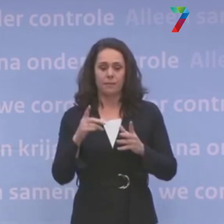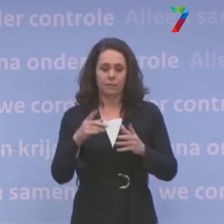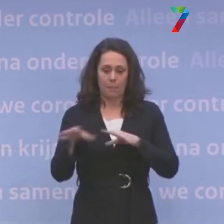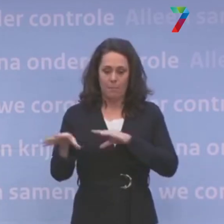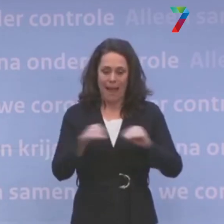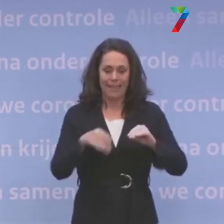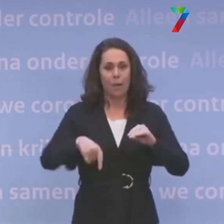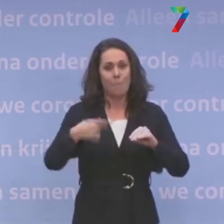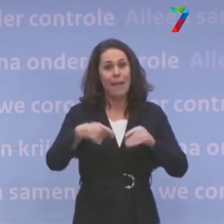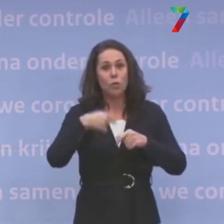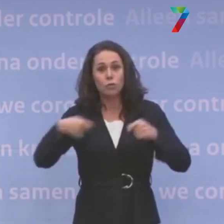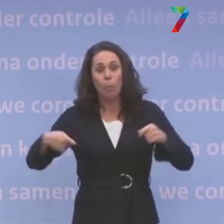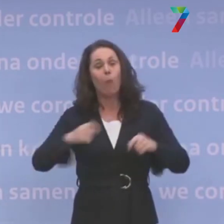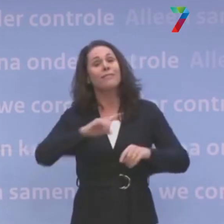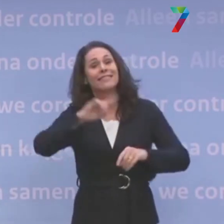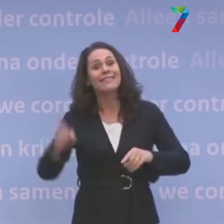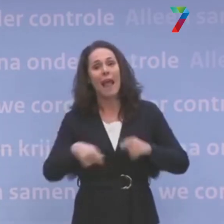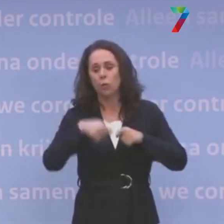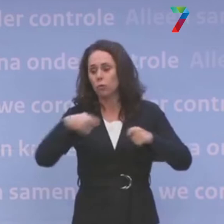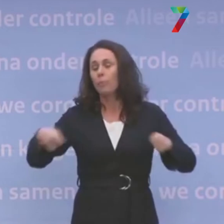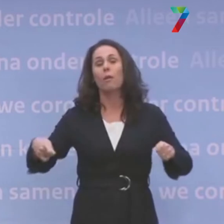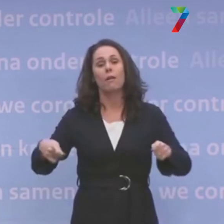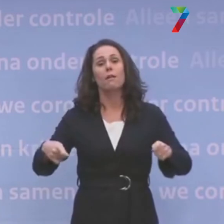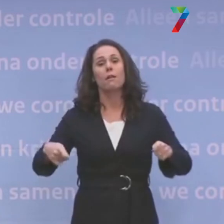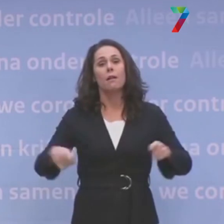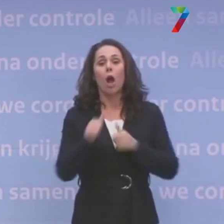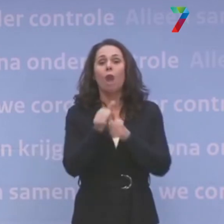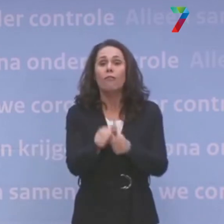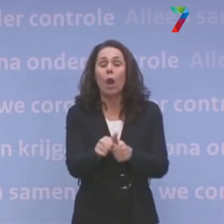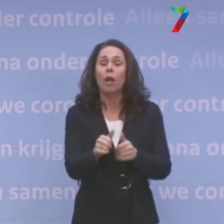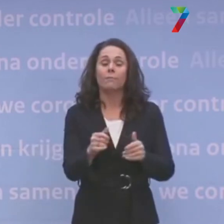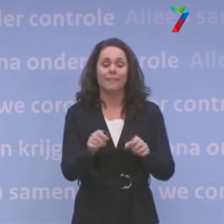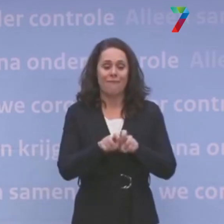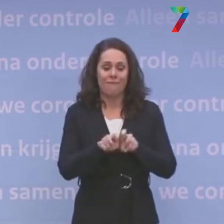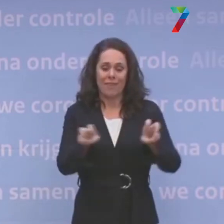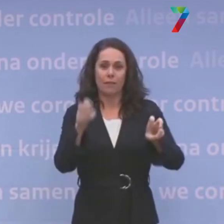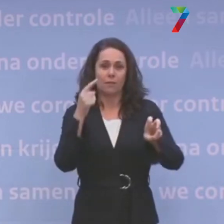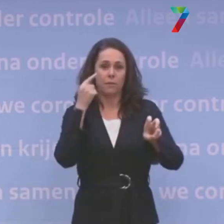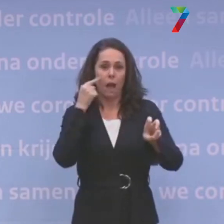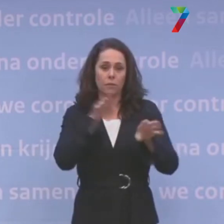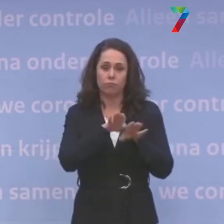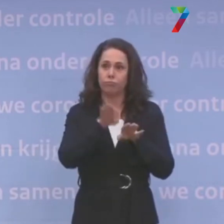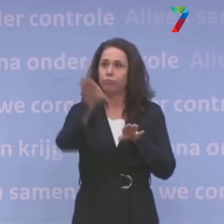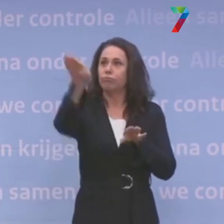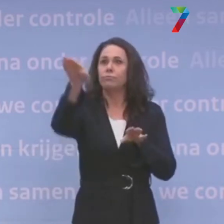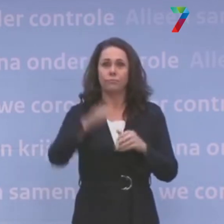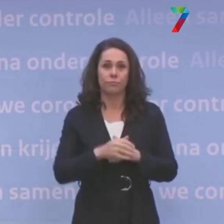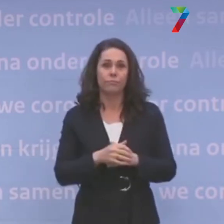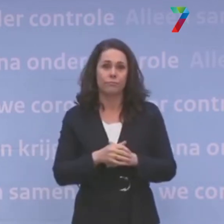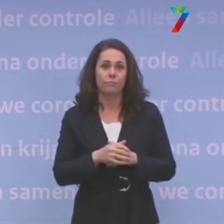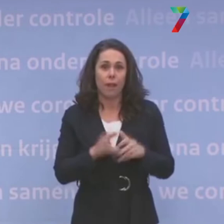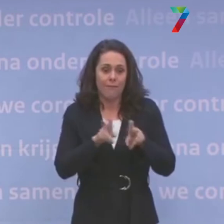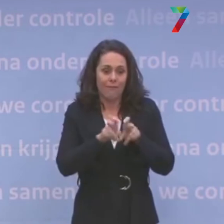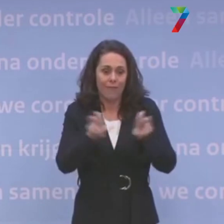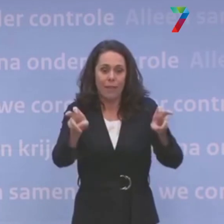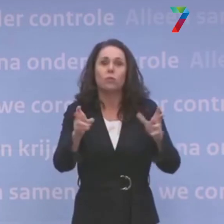versoepeling er zou kunnen leiden dat het virus meteen weer de kans krijgt om te gaan pieken. Dan komt het virus als het